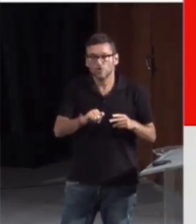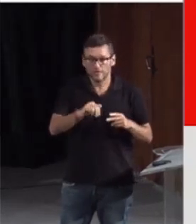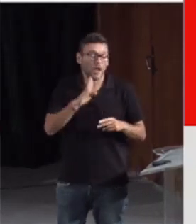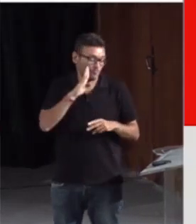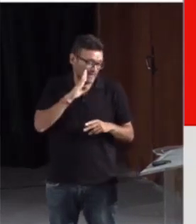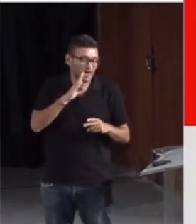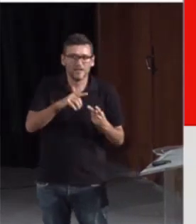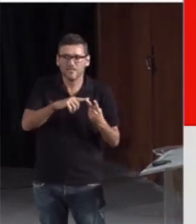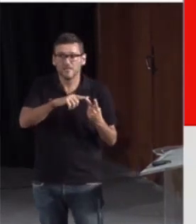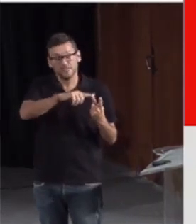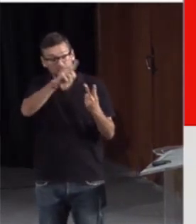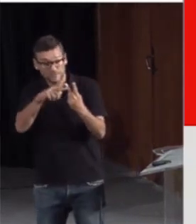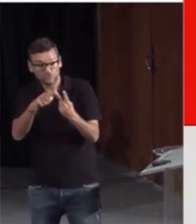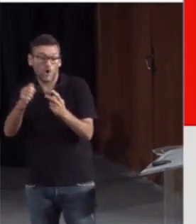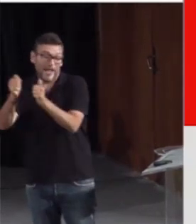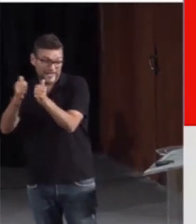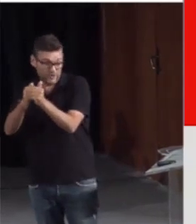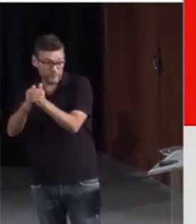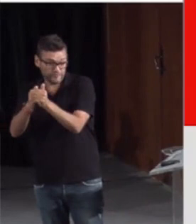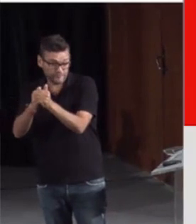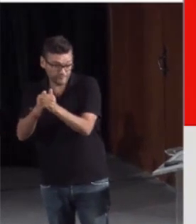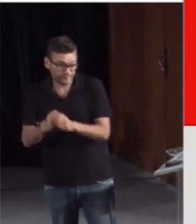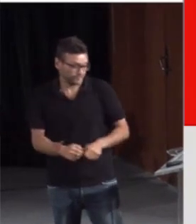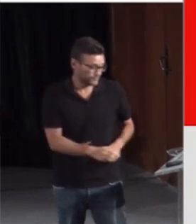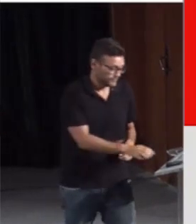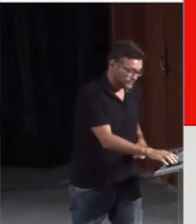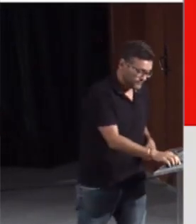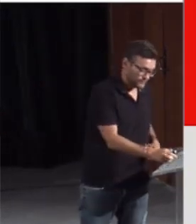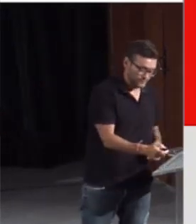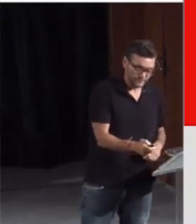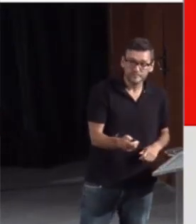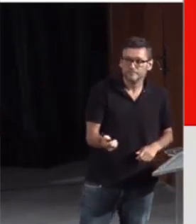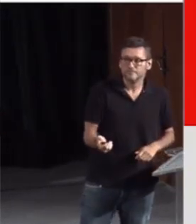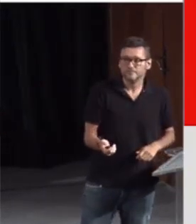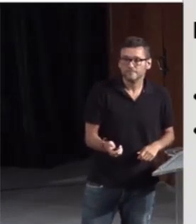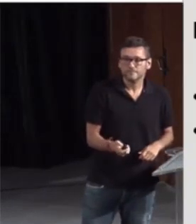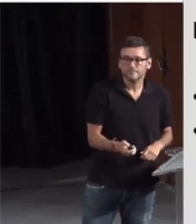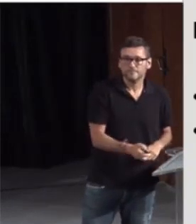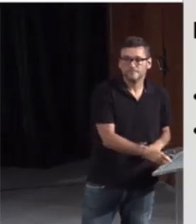Ángeles Rodríguez y el otro el de Ángel Herrero.